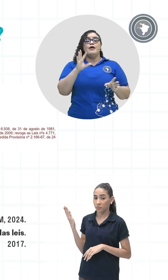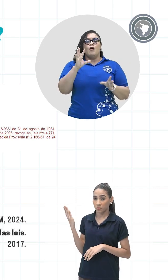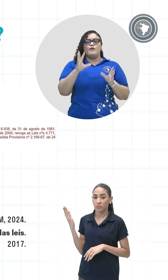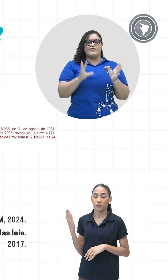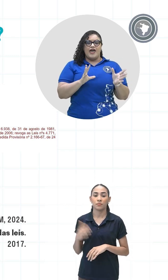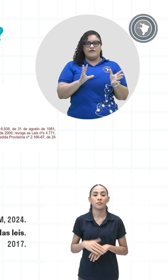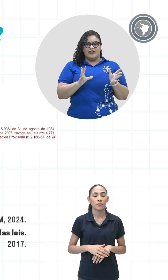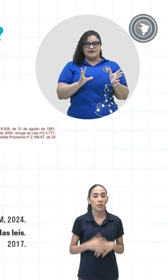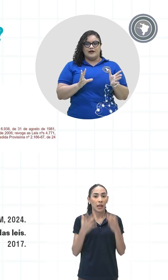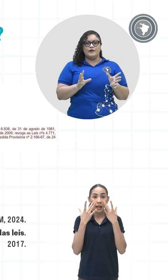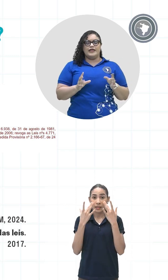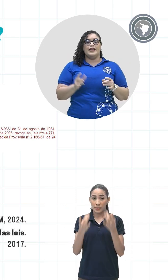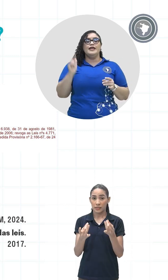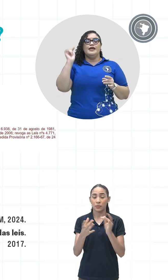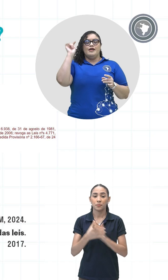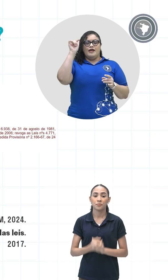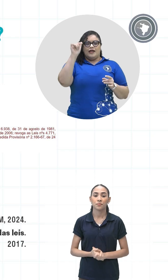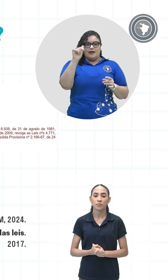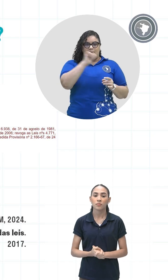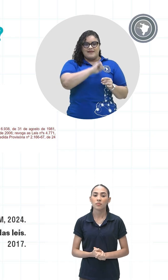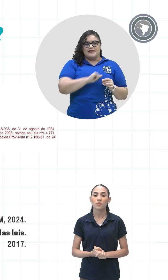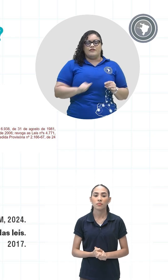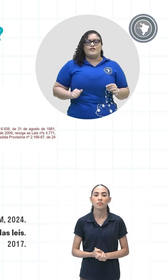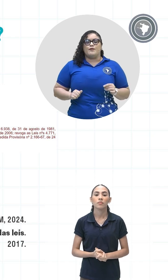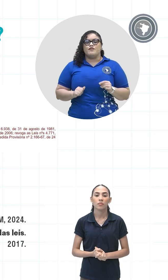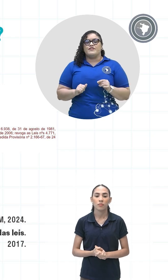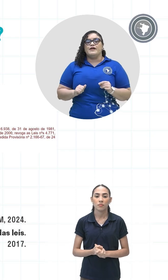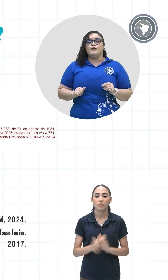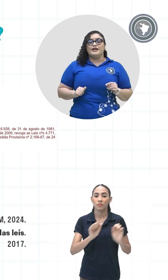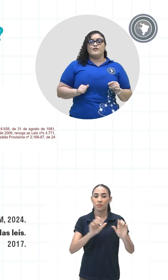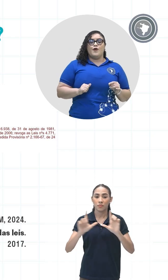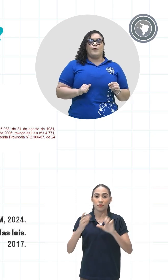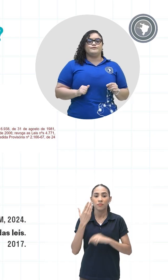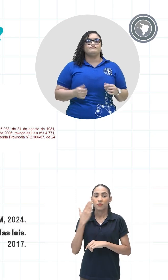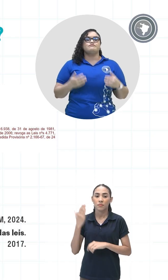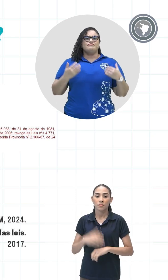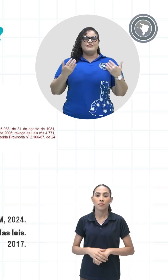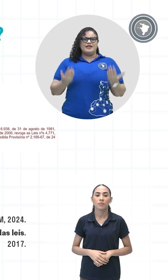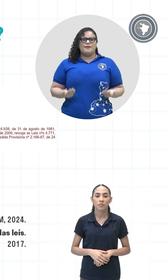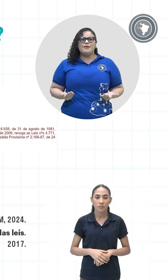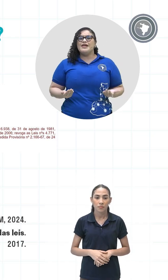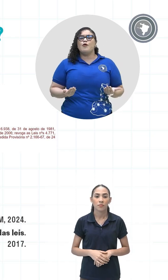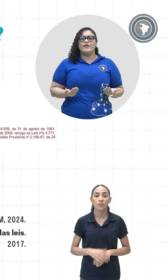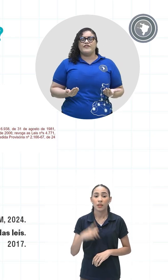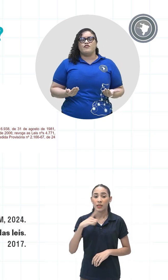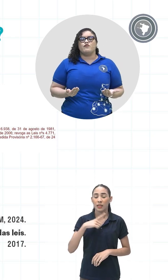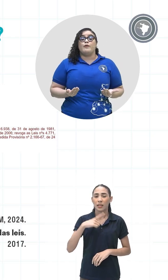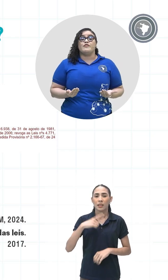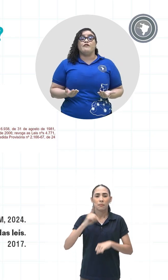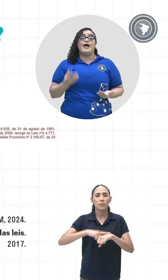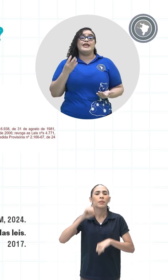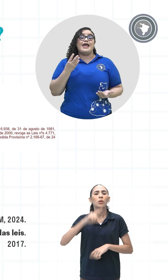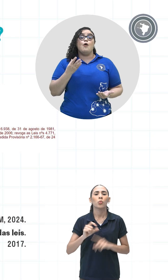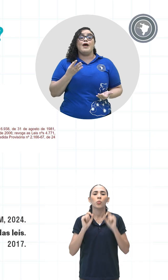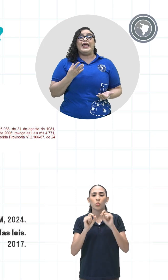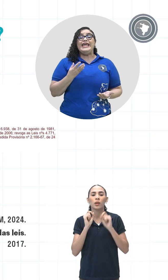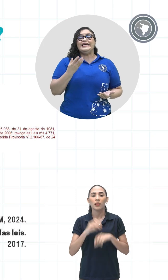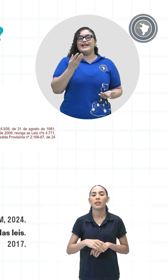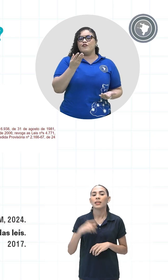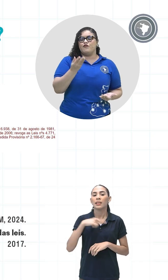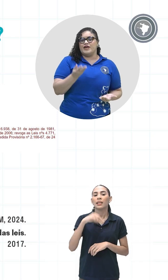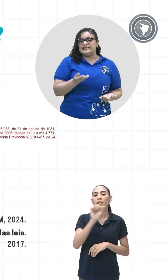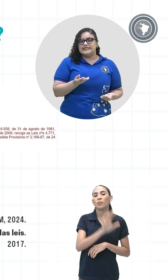né? Observem, então, que, passando a nossa projeção, olhem só. A primeira coisa que a gente vai observar é que há